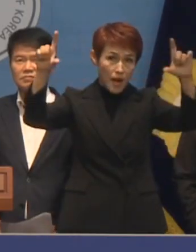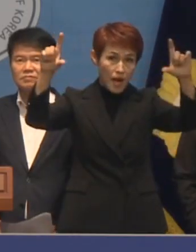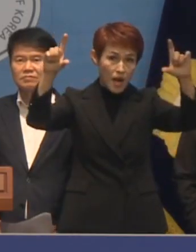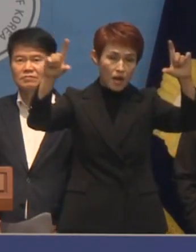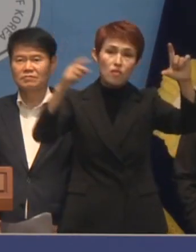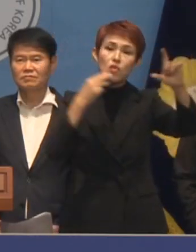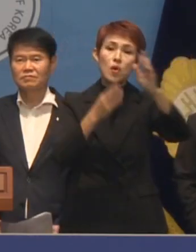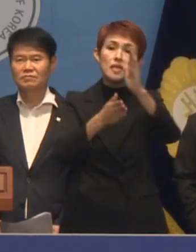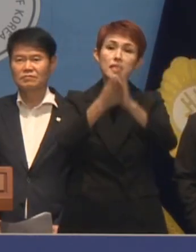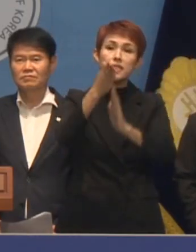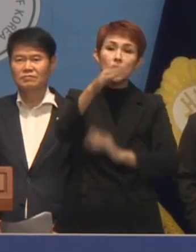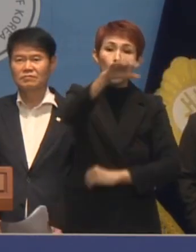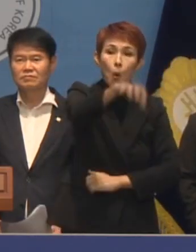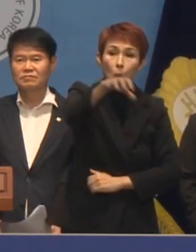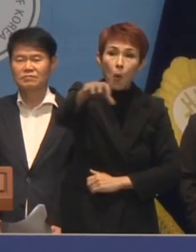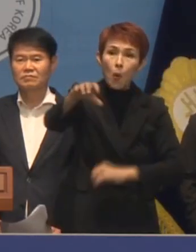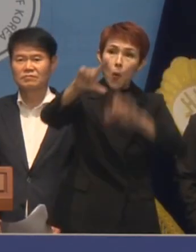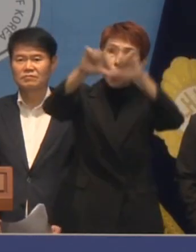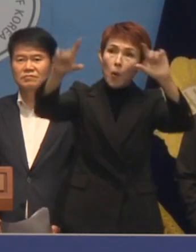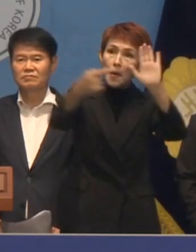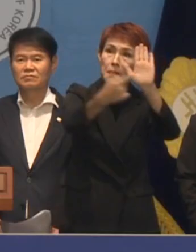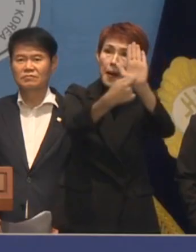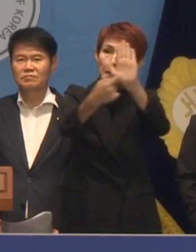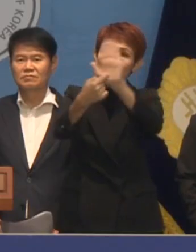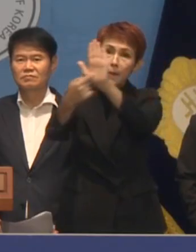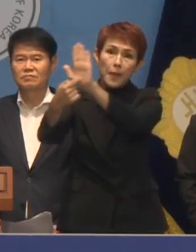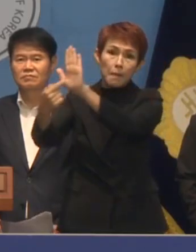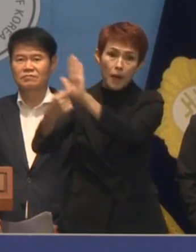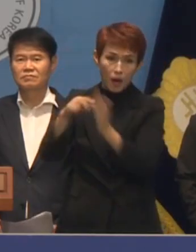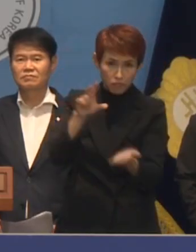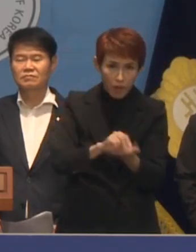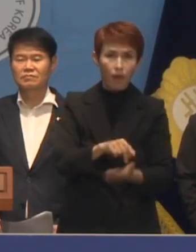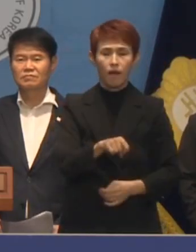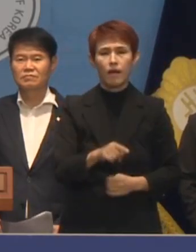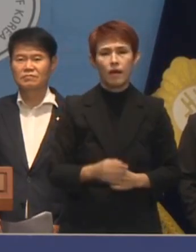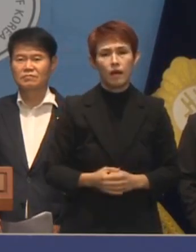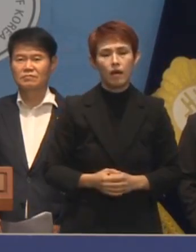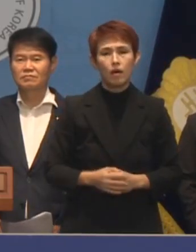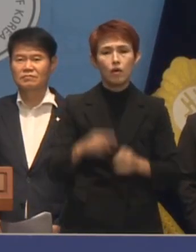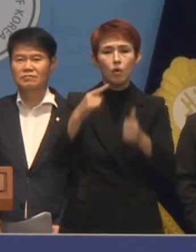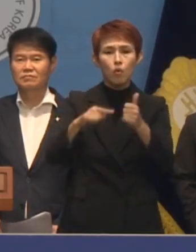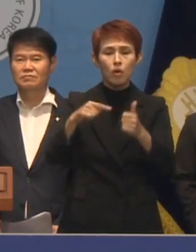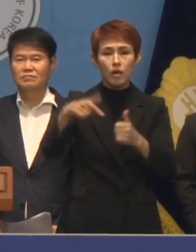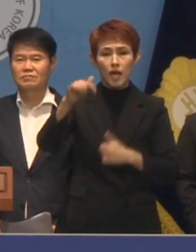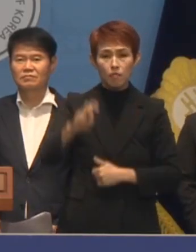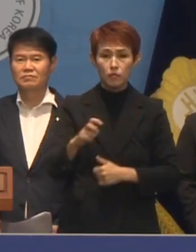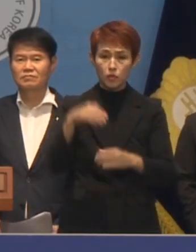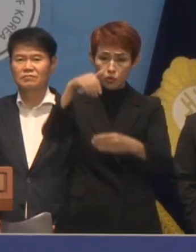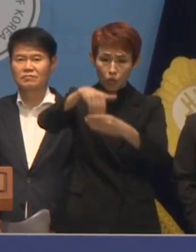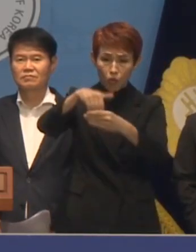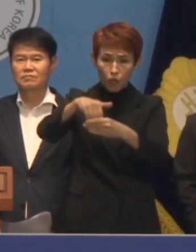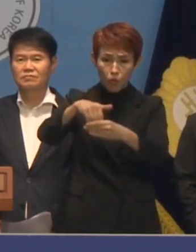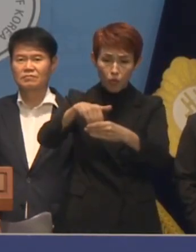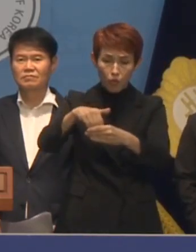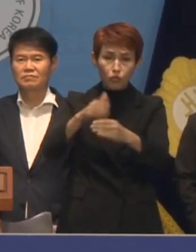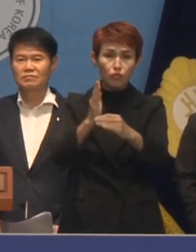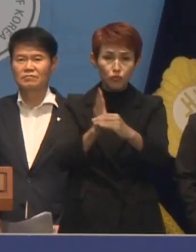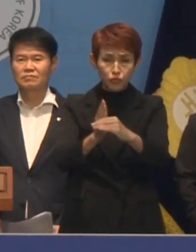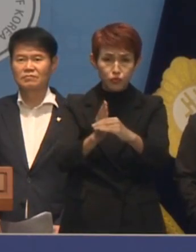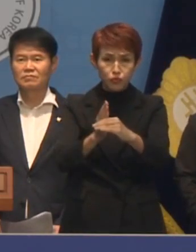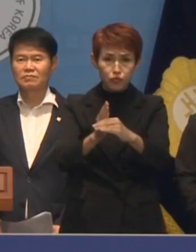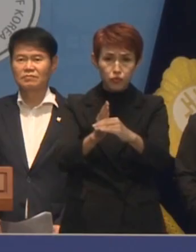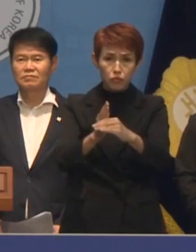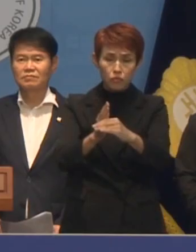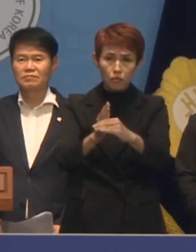서울 시내 요새에 걸고 있다는 사실입니다. 교육감 선거가 진행되고 있는 가운데 이는